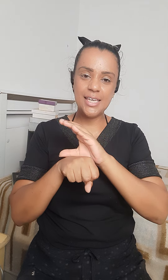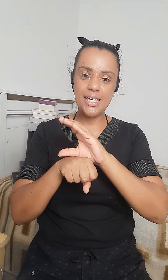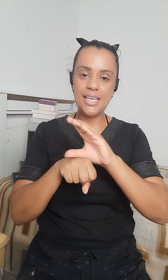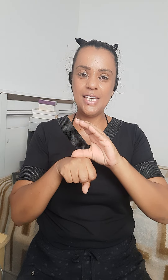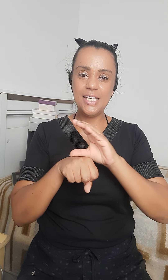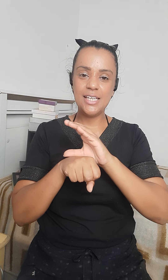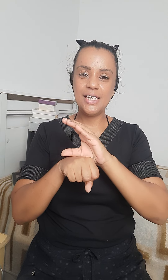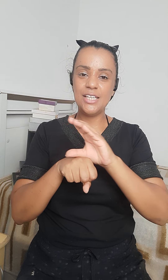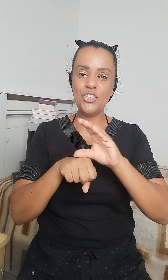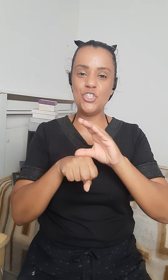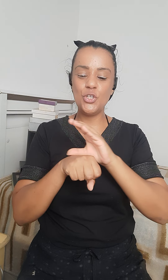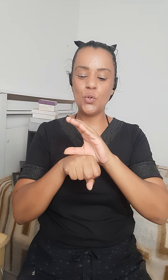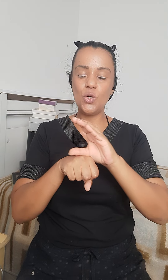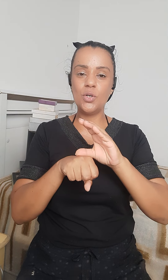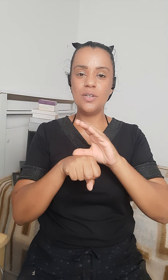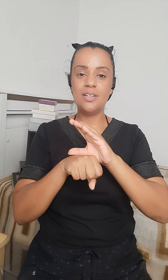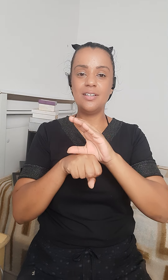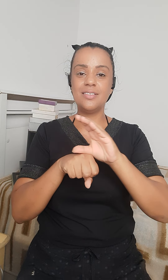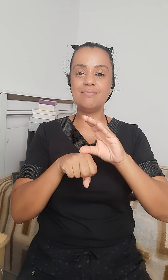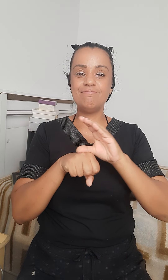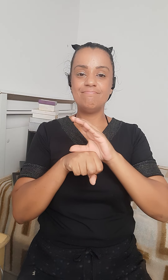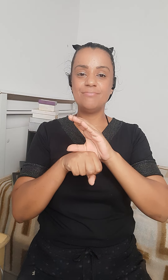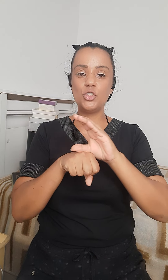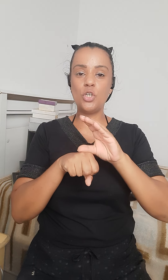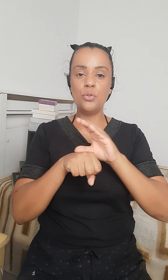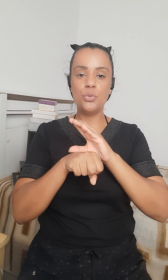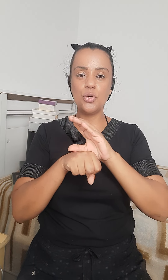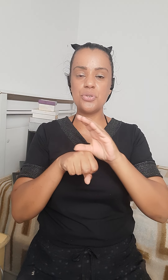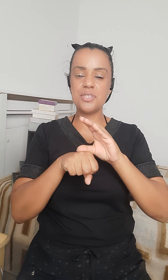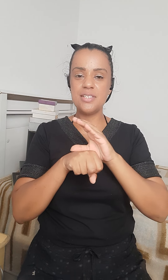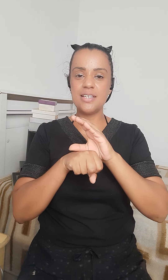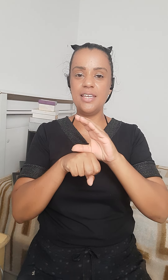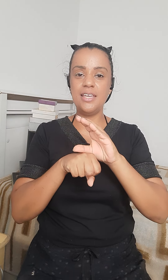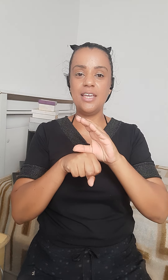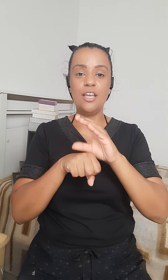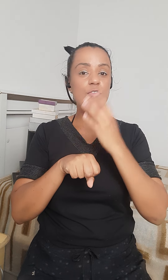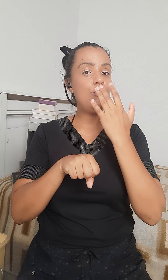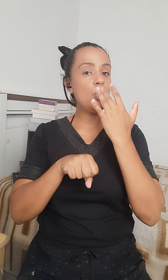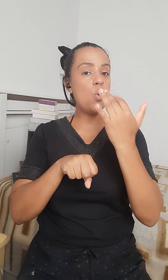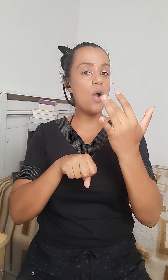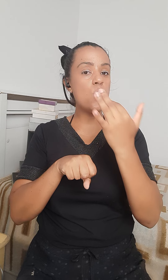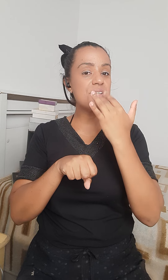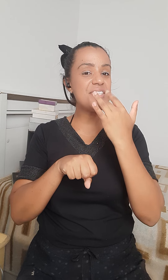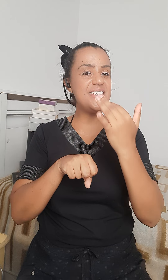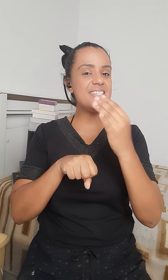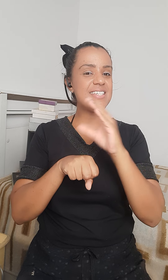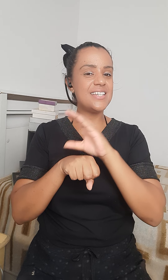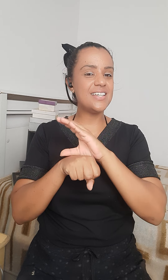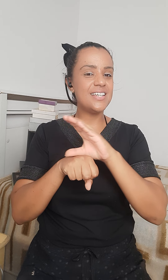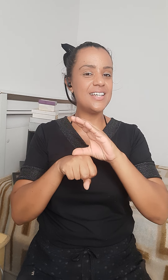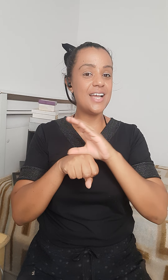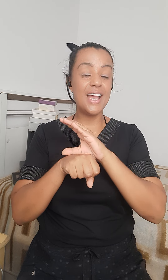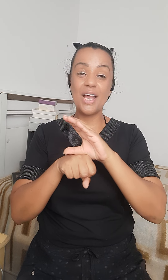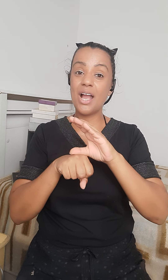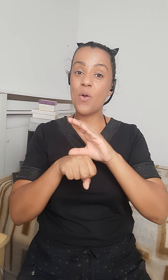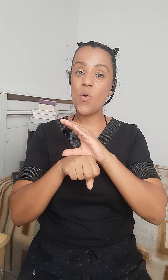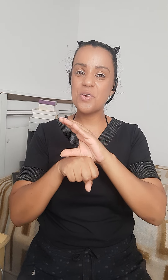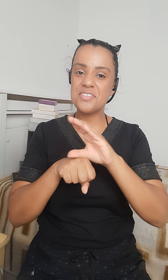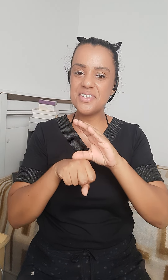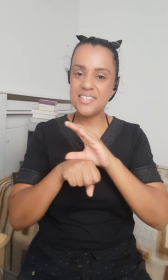Aqui, girou, só no dorso sem sair, virou a cor cinza. Cor